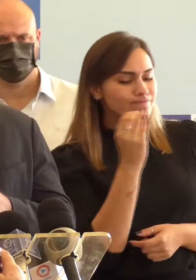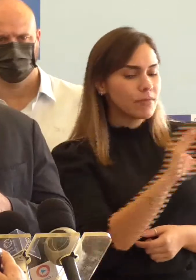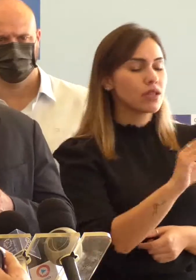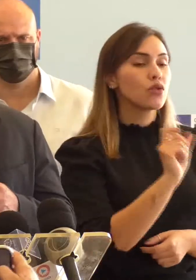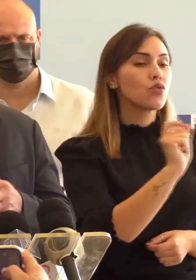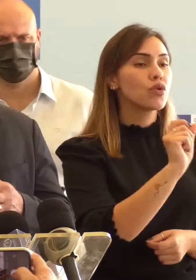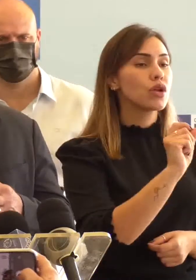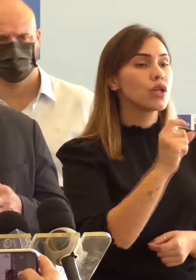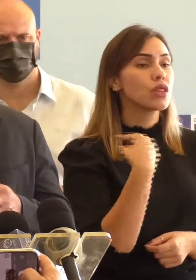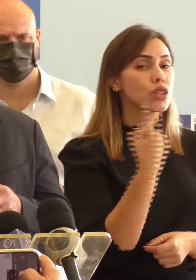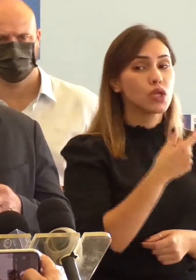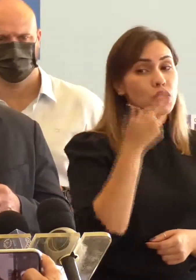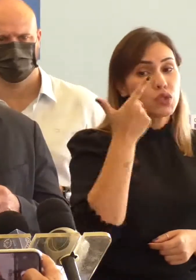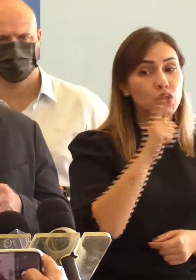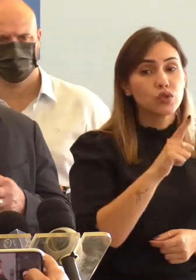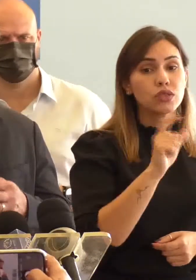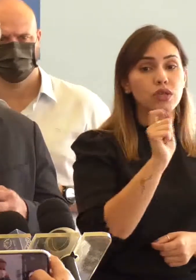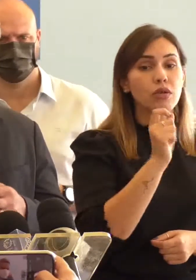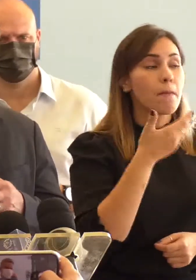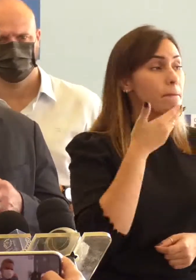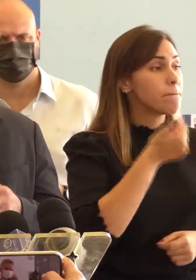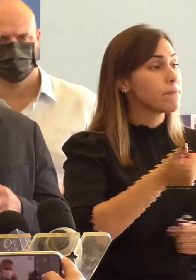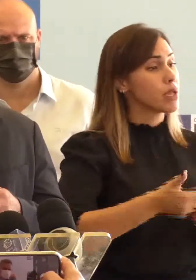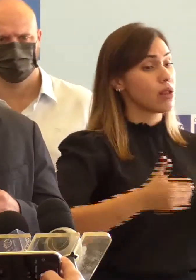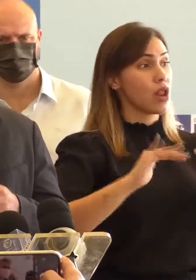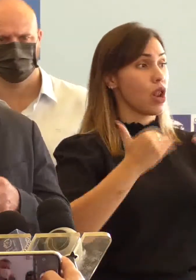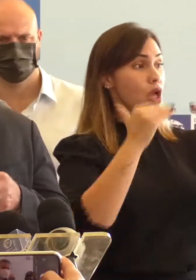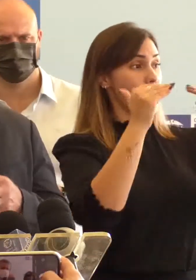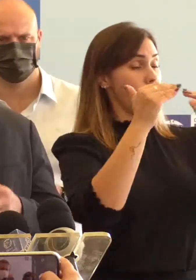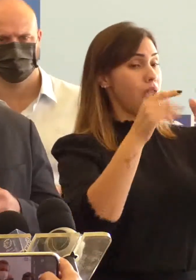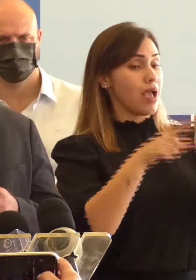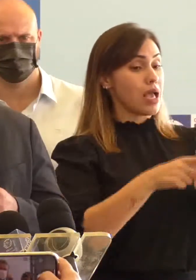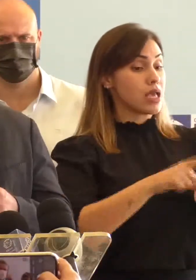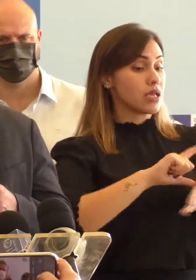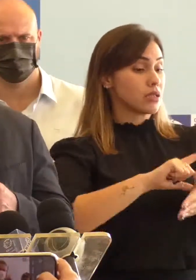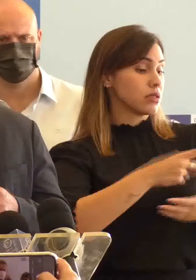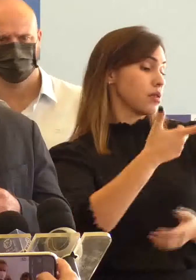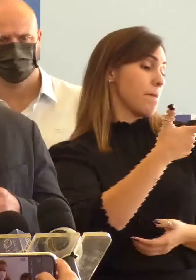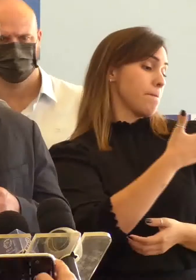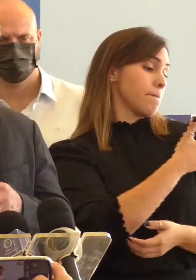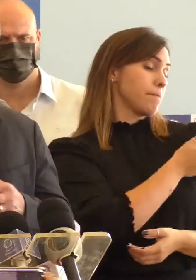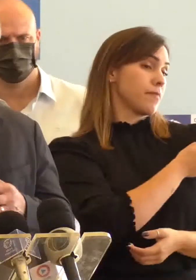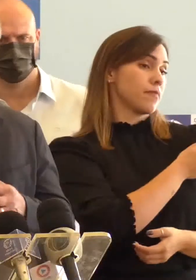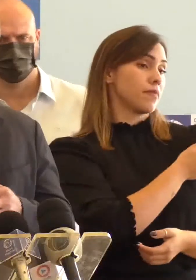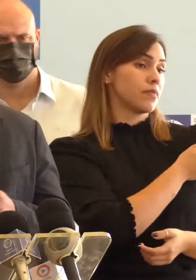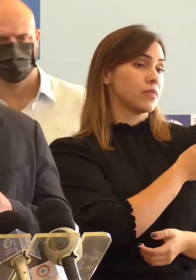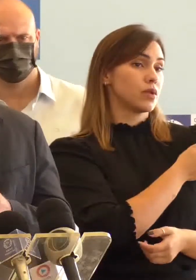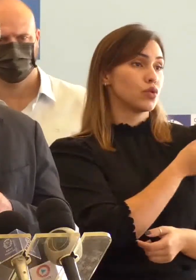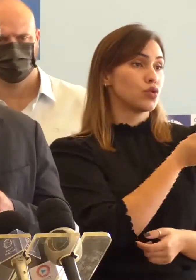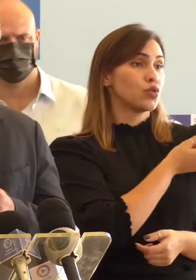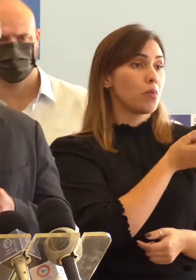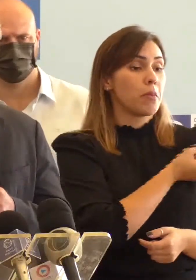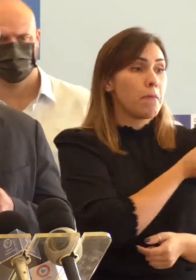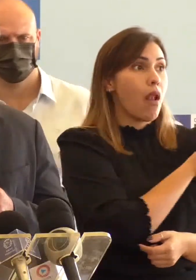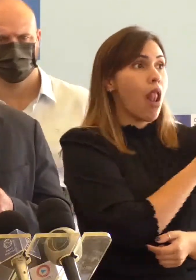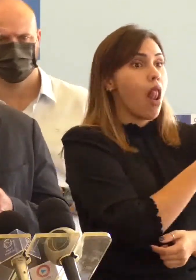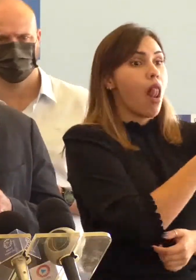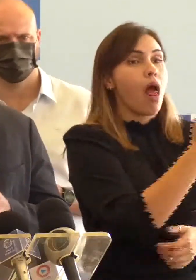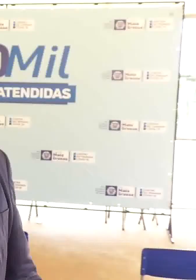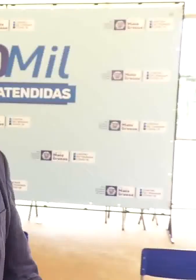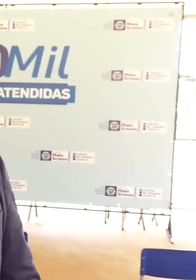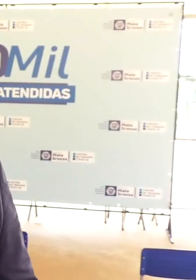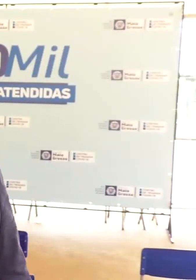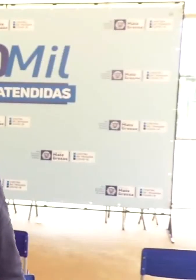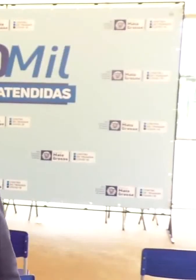que a gente busque formas de melhorar esse programa e antecipar a vacinação de maior número possível de cidadãos